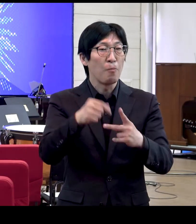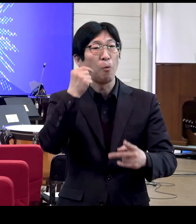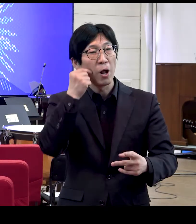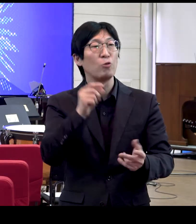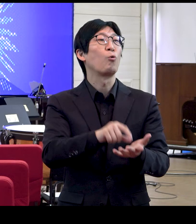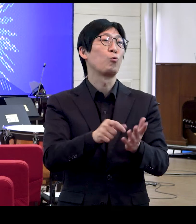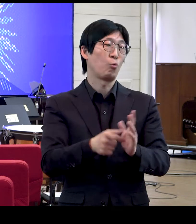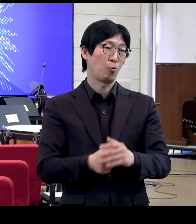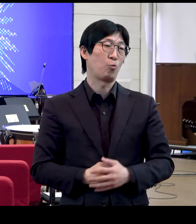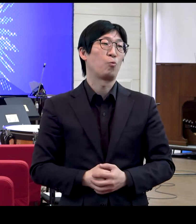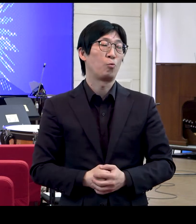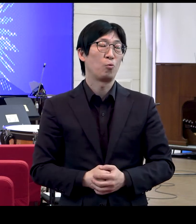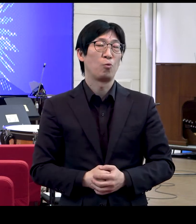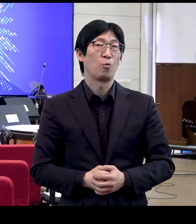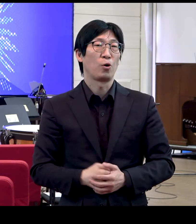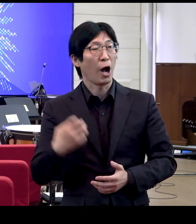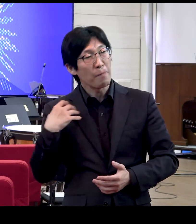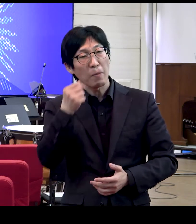없을 정도예요.